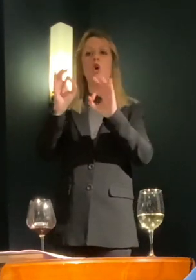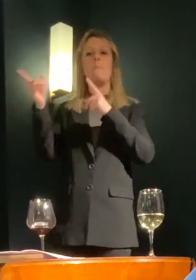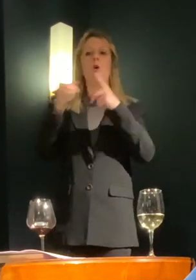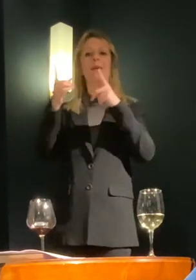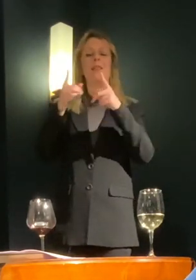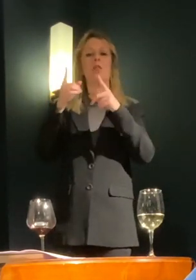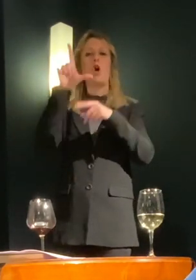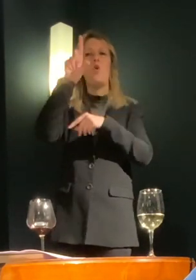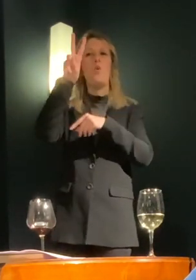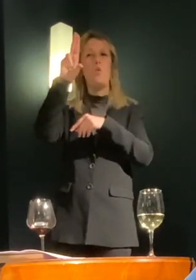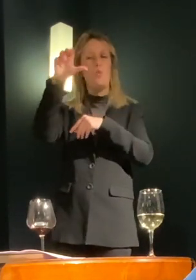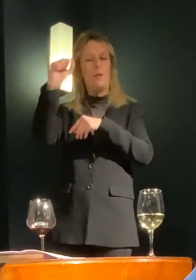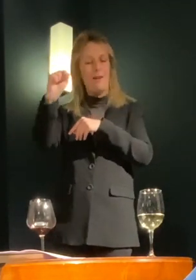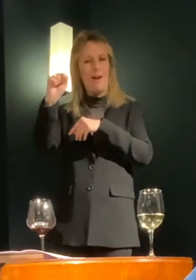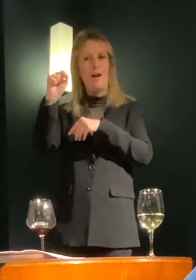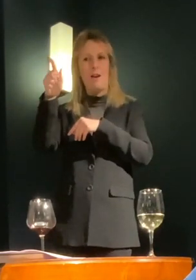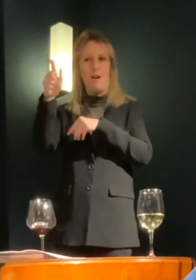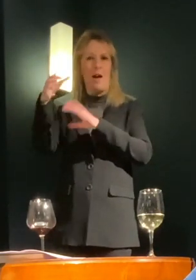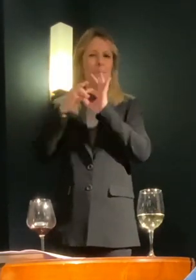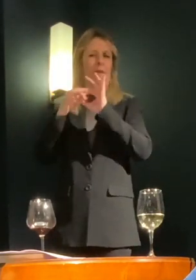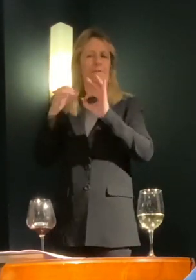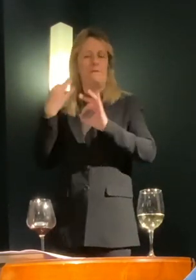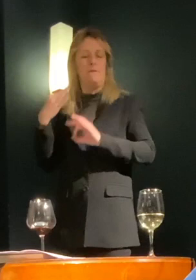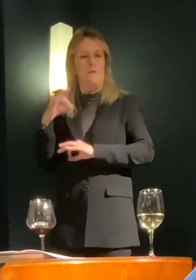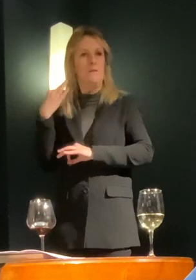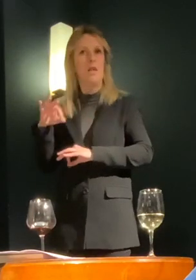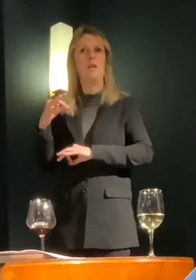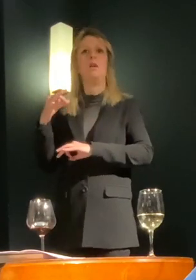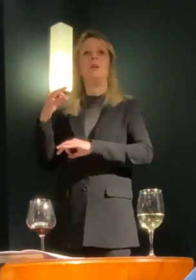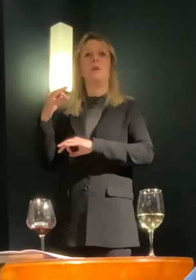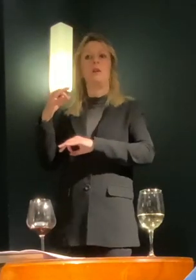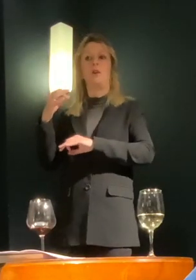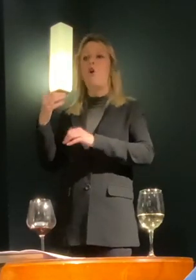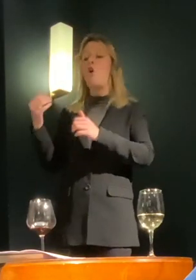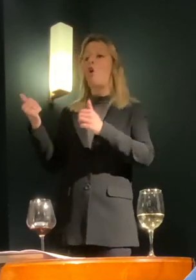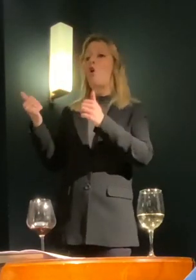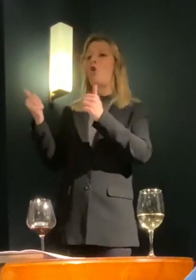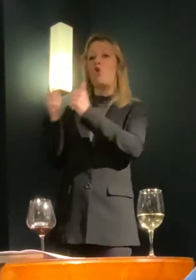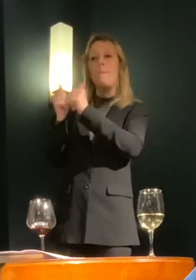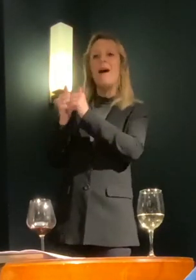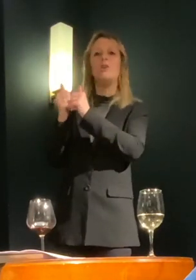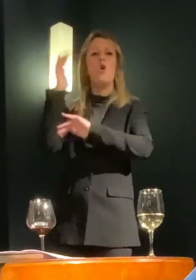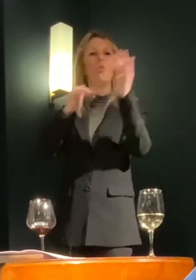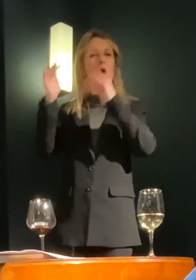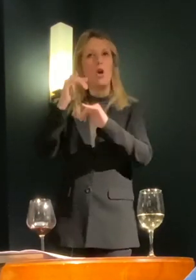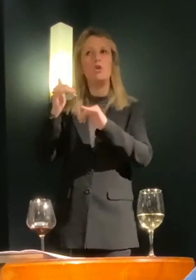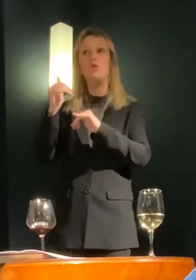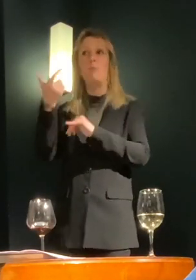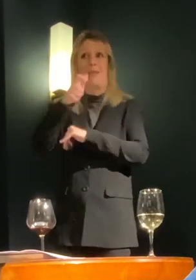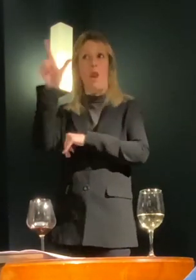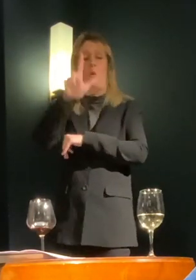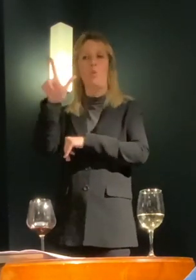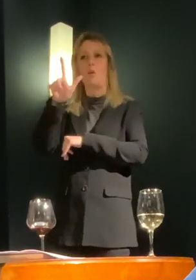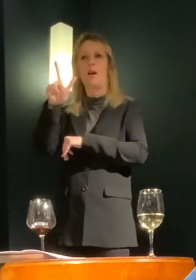di nuoto, che è, diciamo, per lui un modello di come vuole diventare da grande, perché Luca è il più carismatico, il più affascinante, il